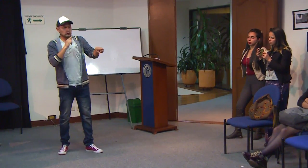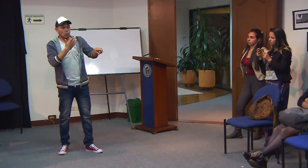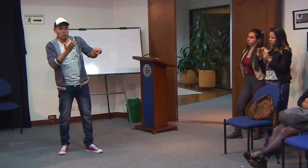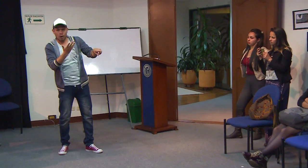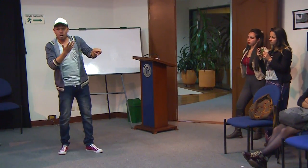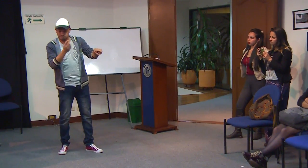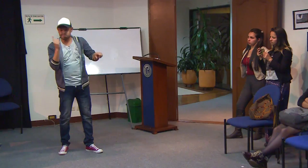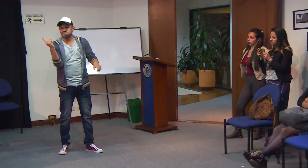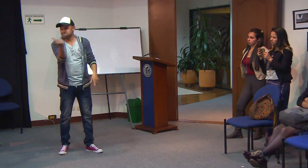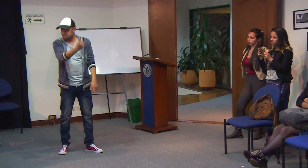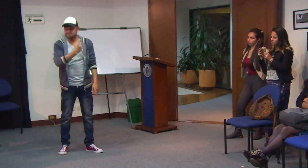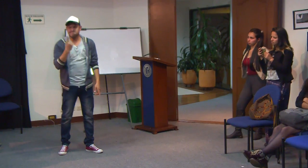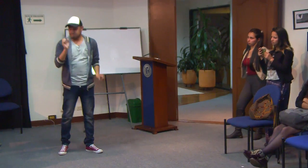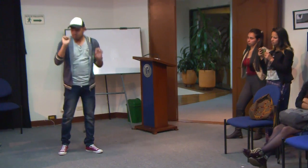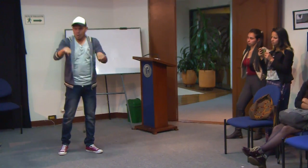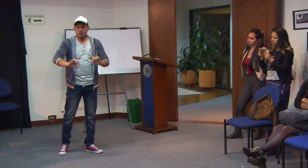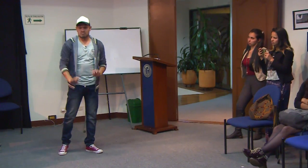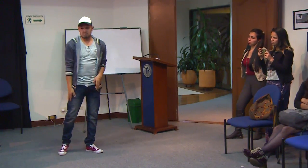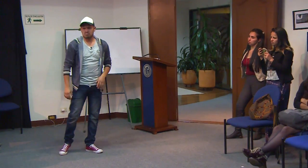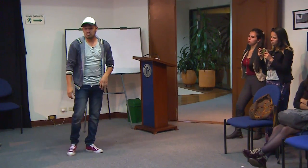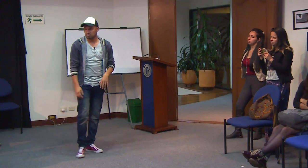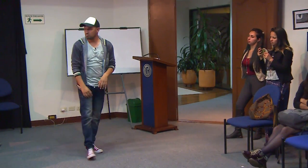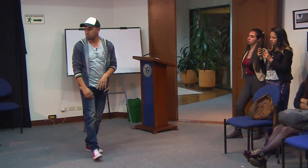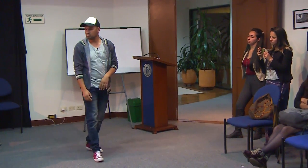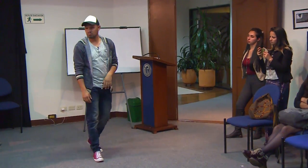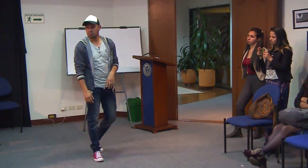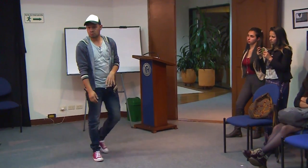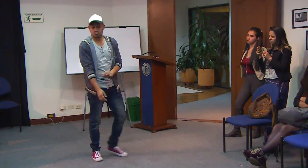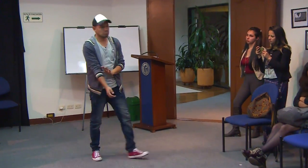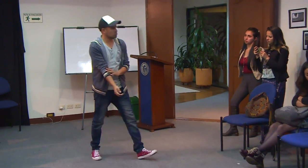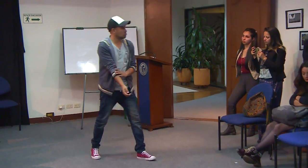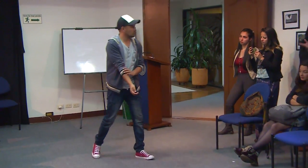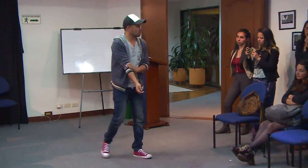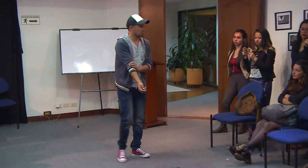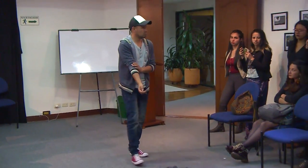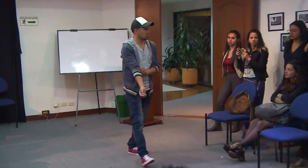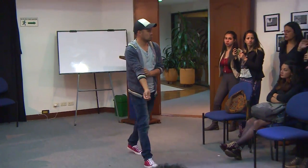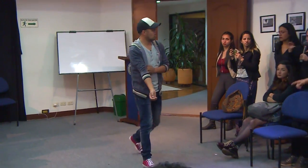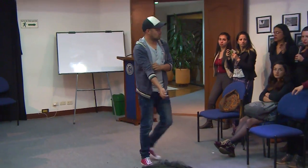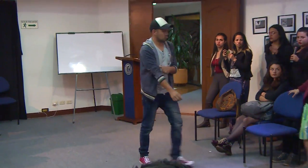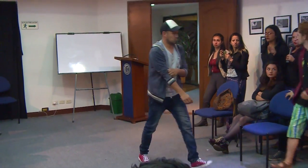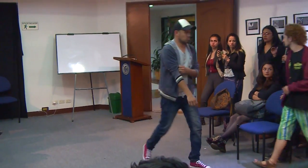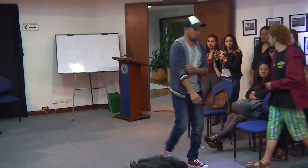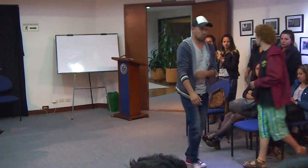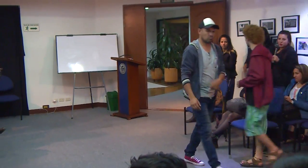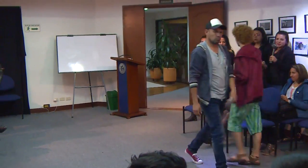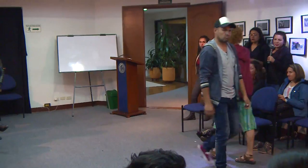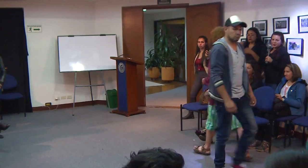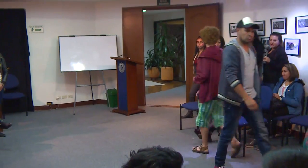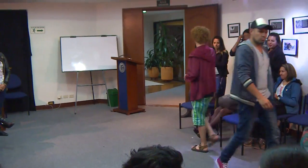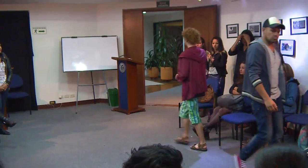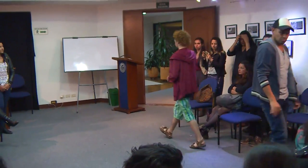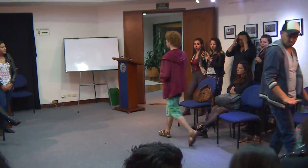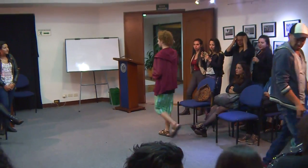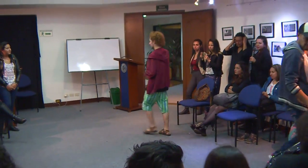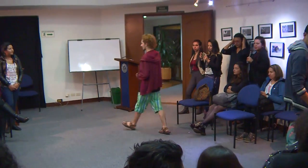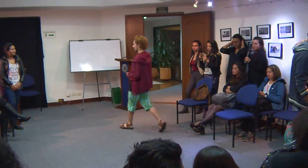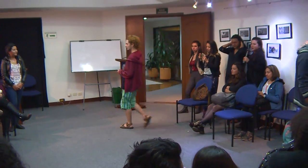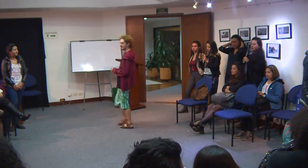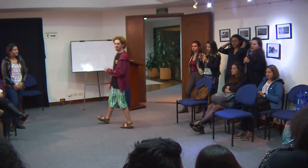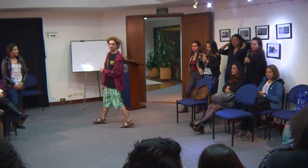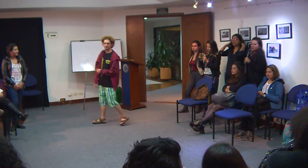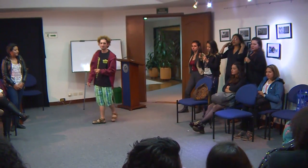políticas allí, pero la inquietud sobre si las personas sordas entendemos o no los conflictos, pues sigue vigente.